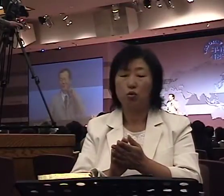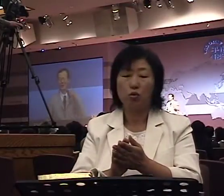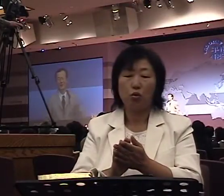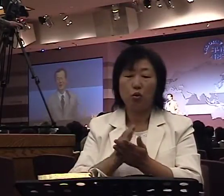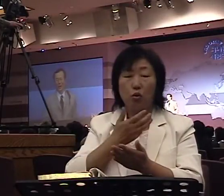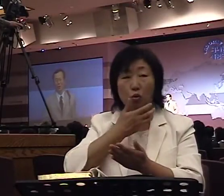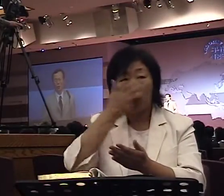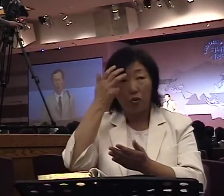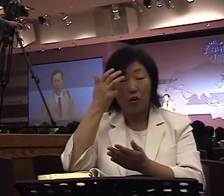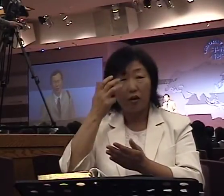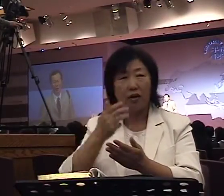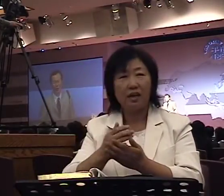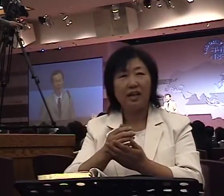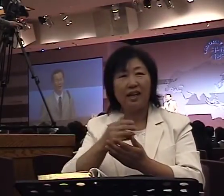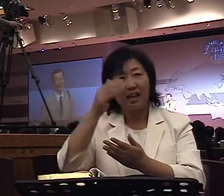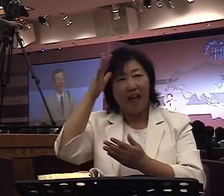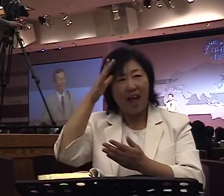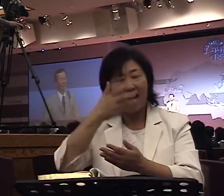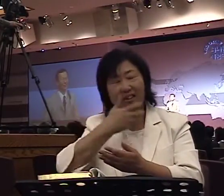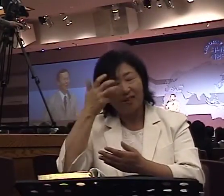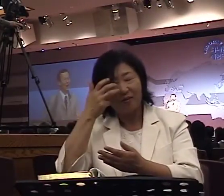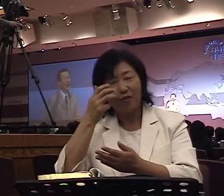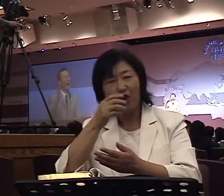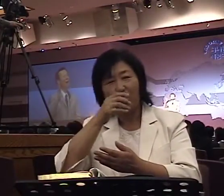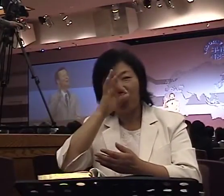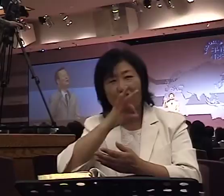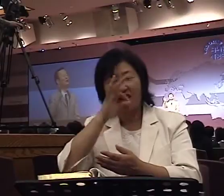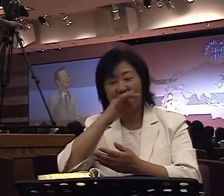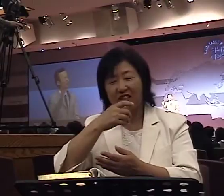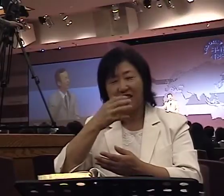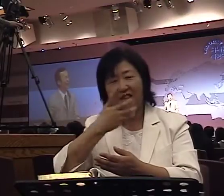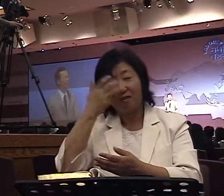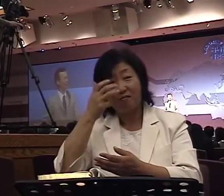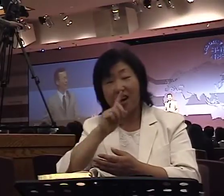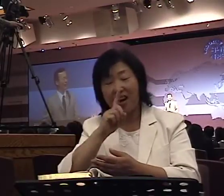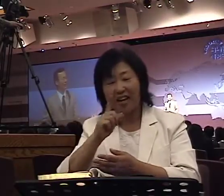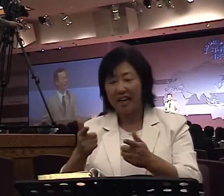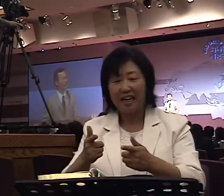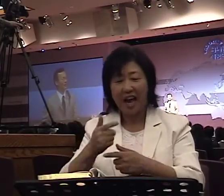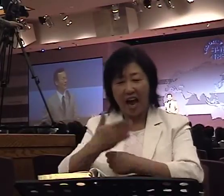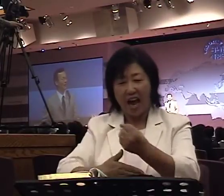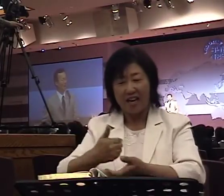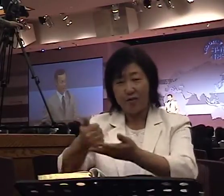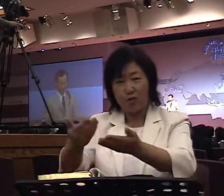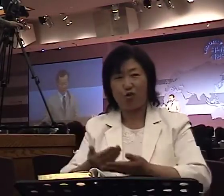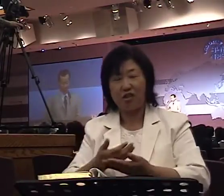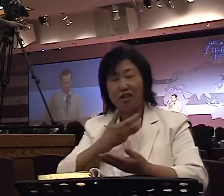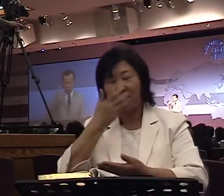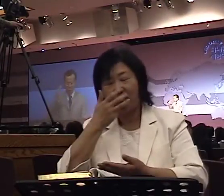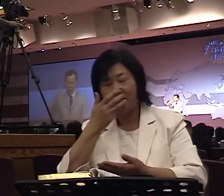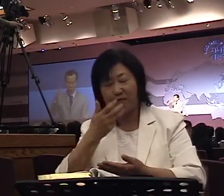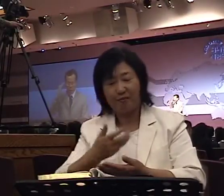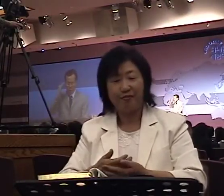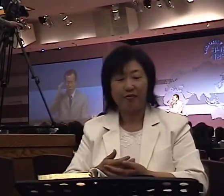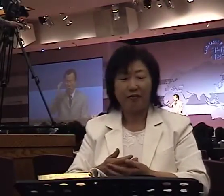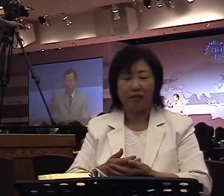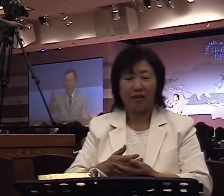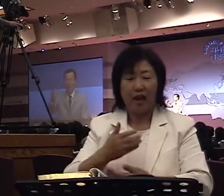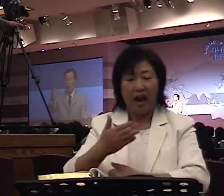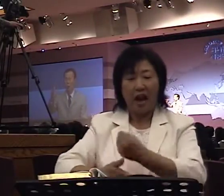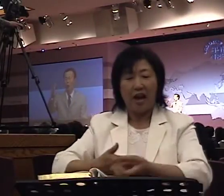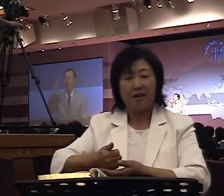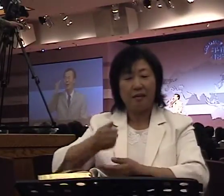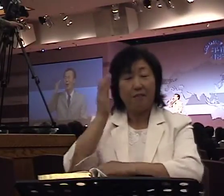말하는 꿈은 개꿈이나 돼지 꿈을 말하는 게 아닙니다. 하나님이 주신 꿈을 말하는 거예요. 하나님이 주신 꿈,